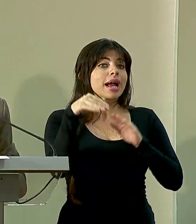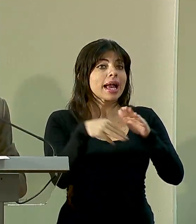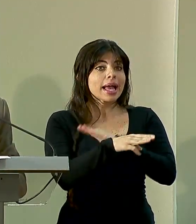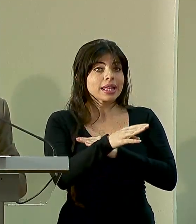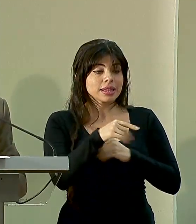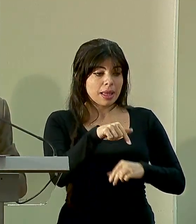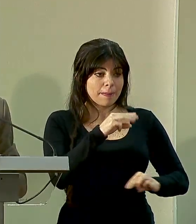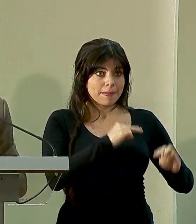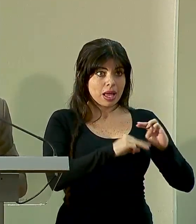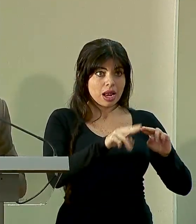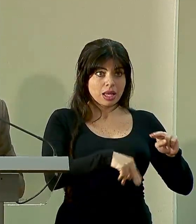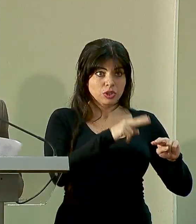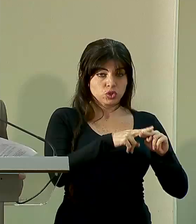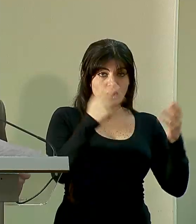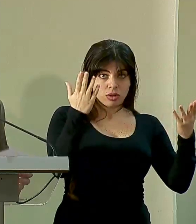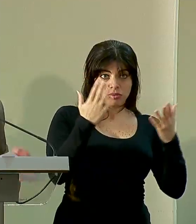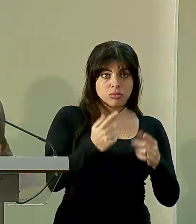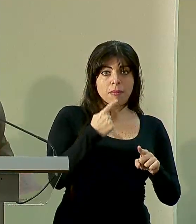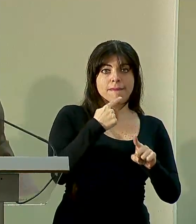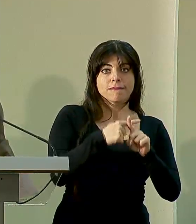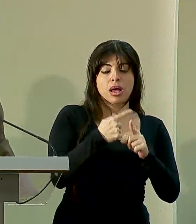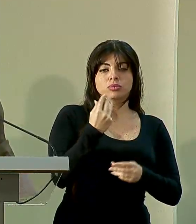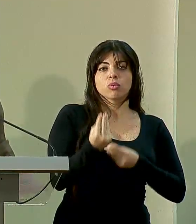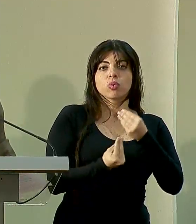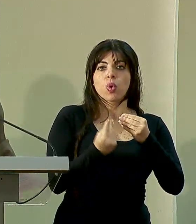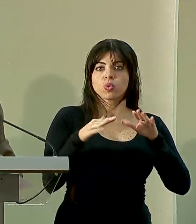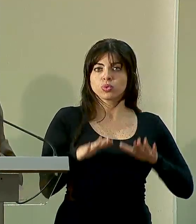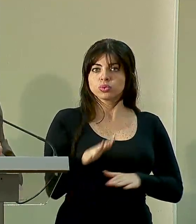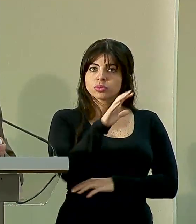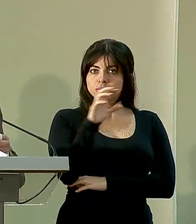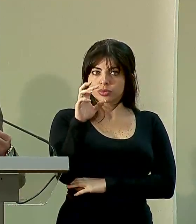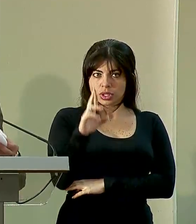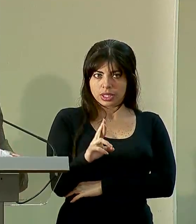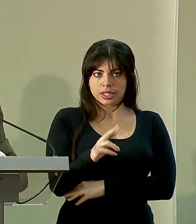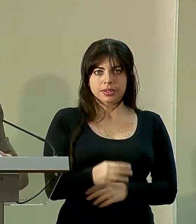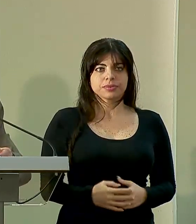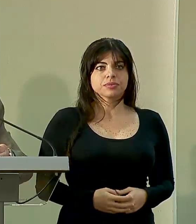mercado nacional como los que se producen en Costa Rica.